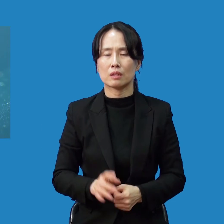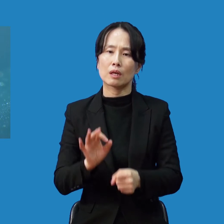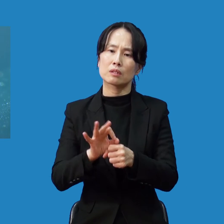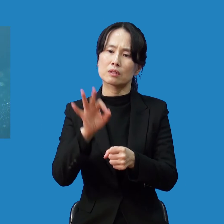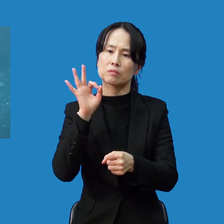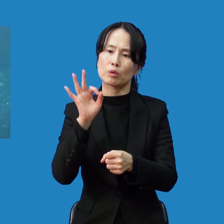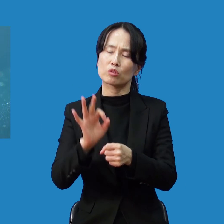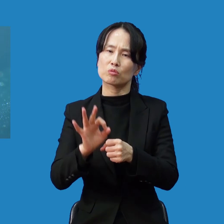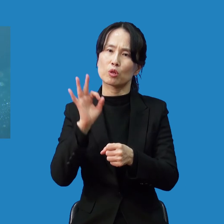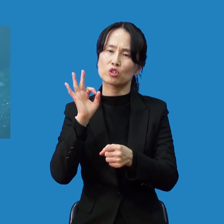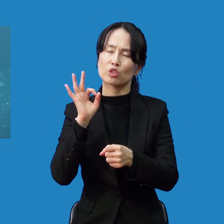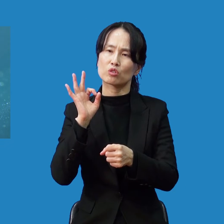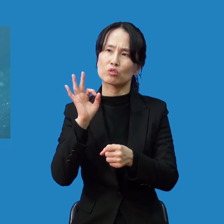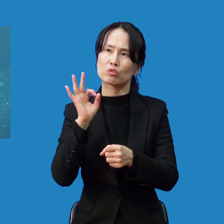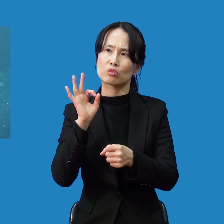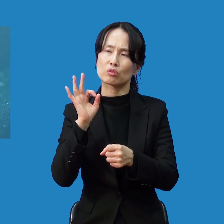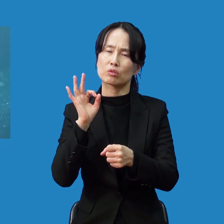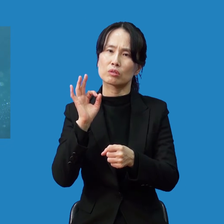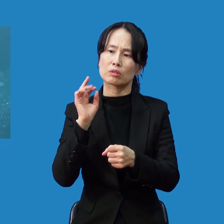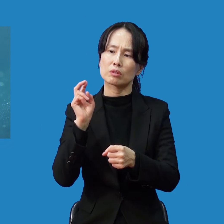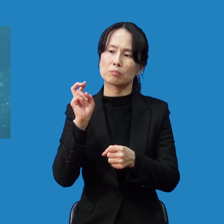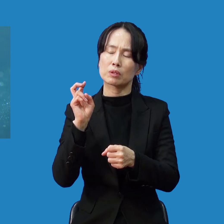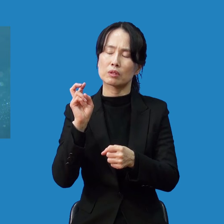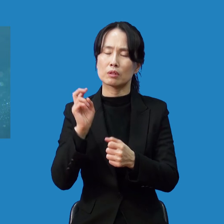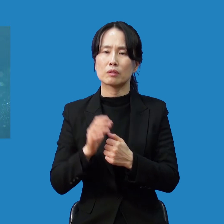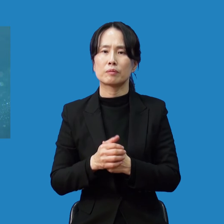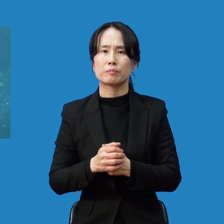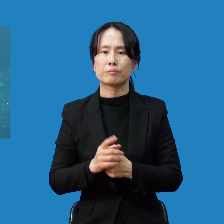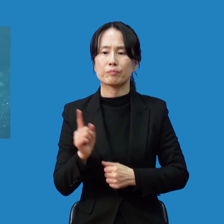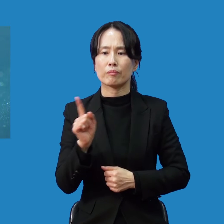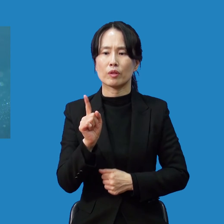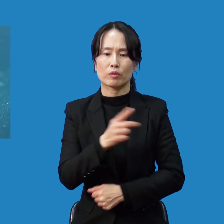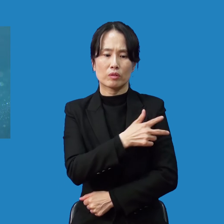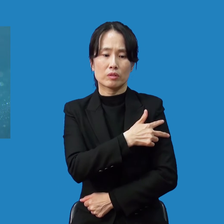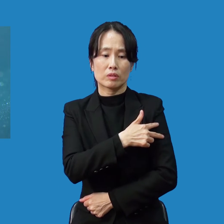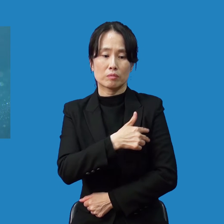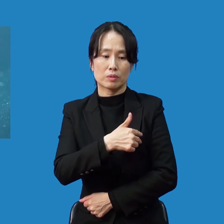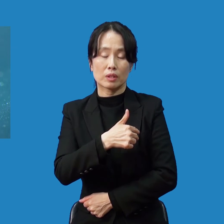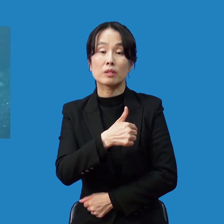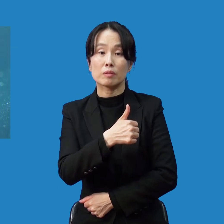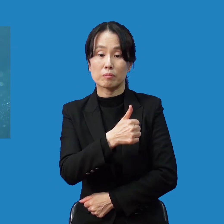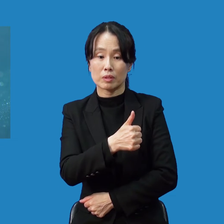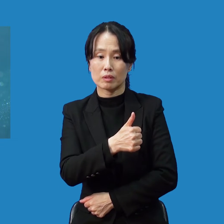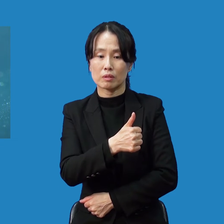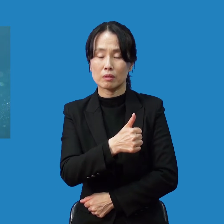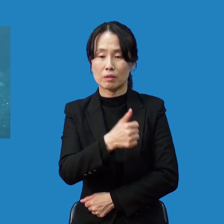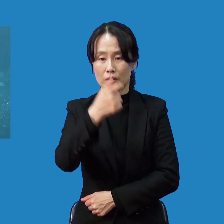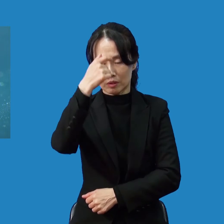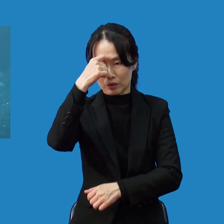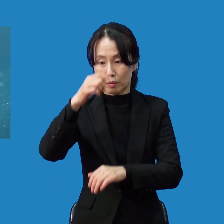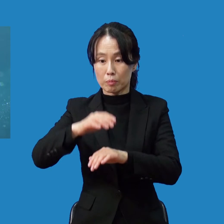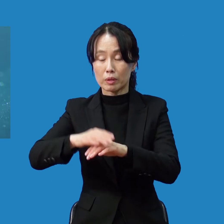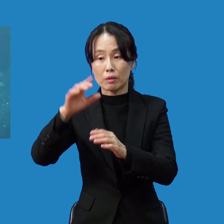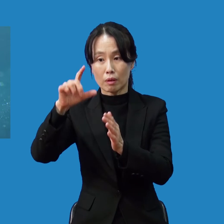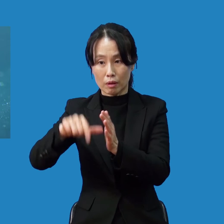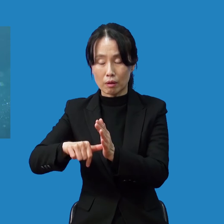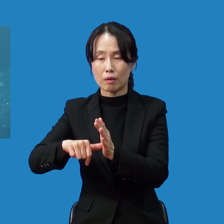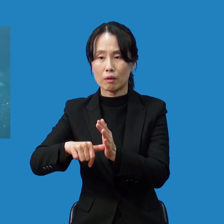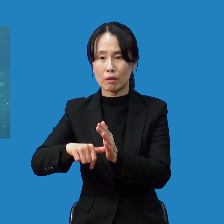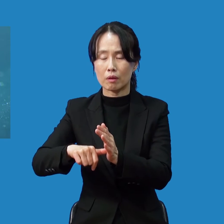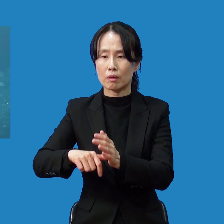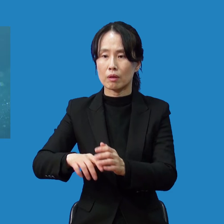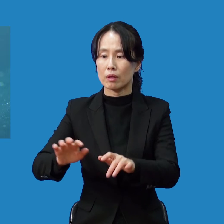전으로 기억되는데, 어떤 집사님이 이 예배 시간에 신디라든지 드럼이라든지